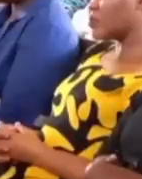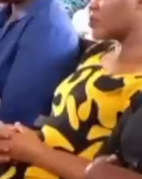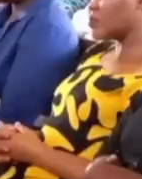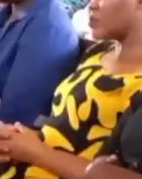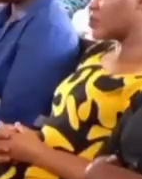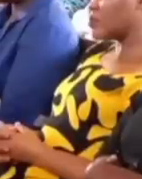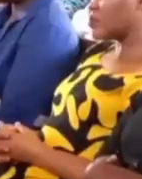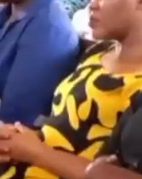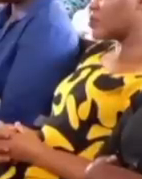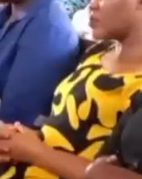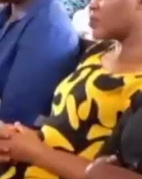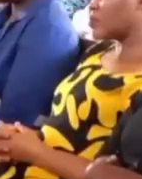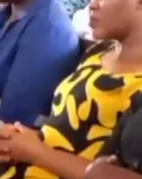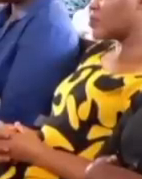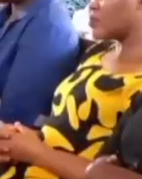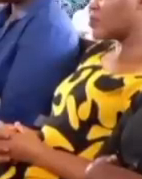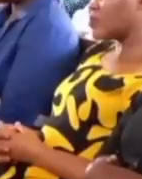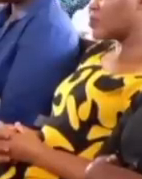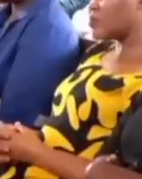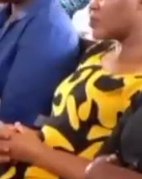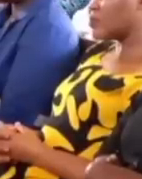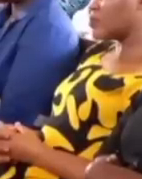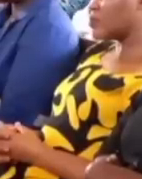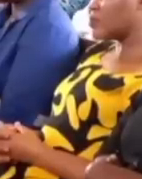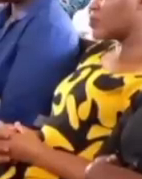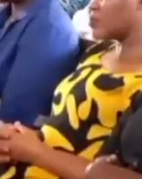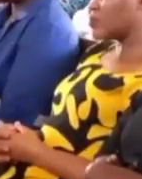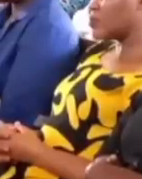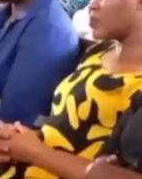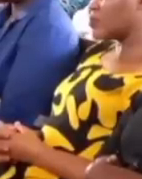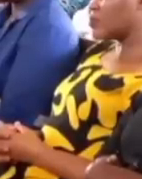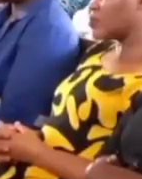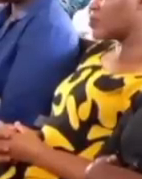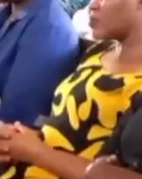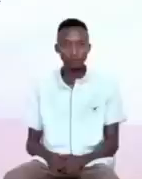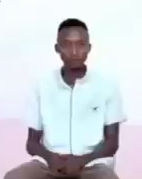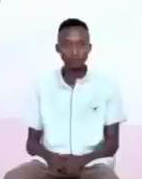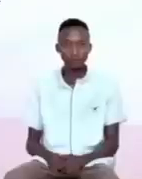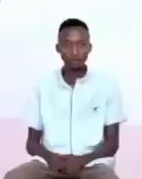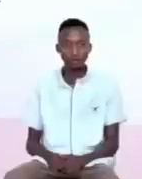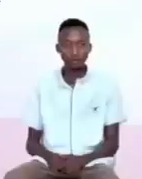Tusipo hizi mimbari hizi, viongozi mnaonisikiliza wa dini. Mimbari hii ni muhimu sana